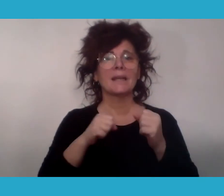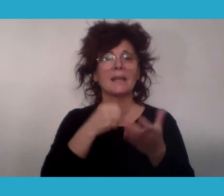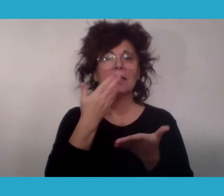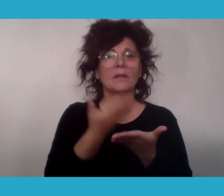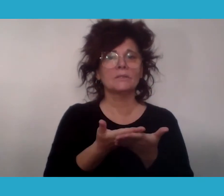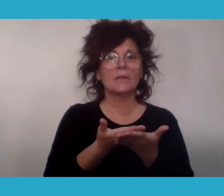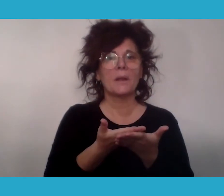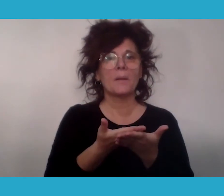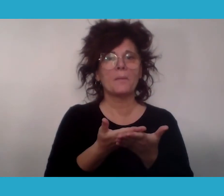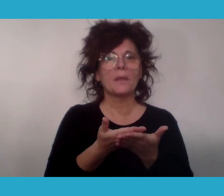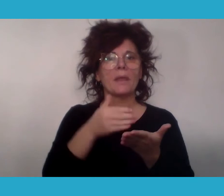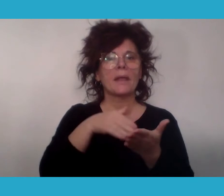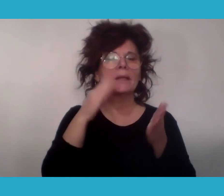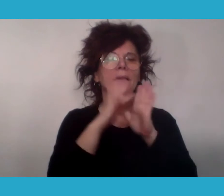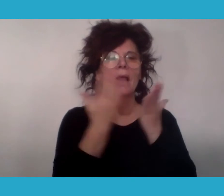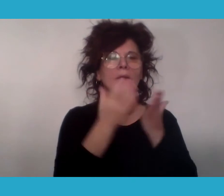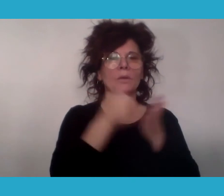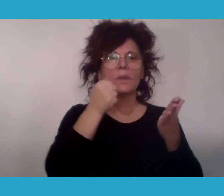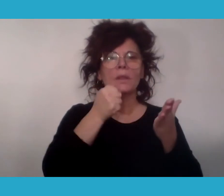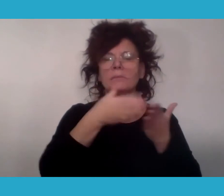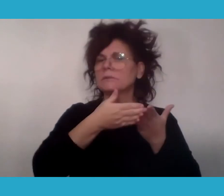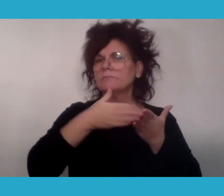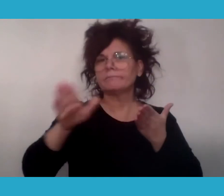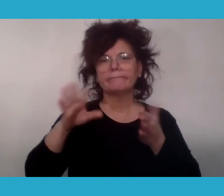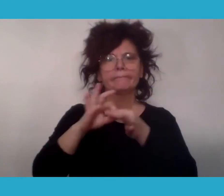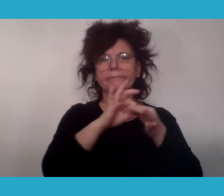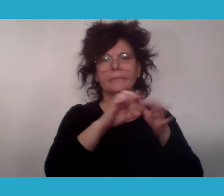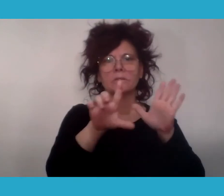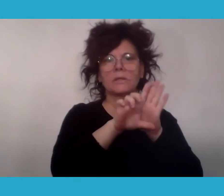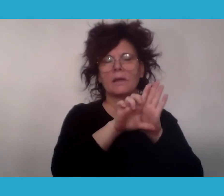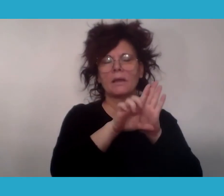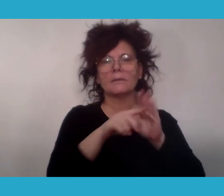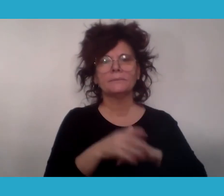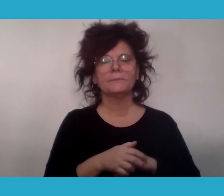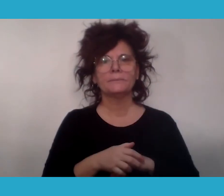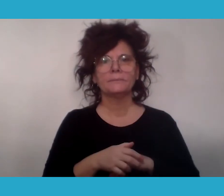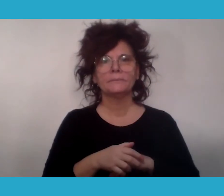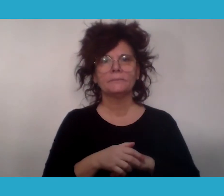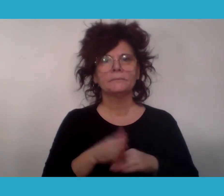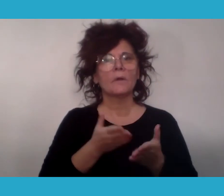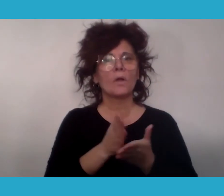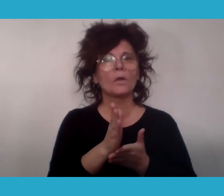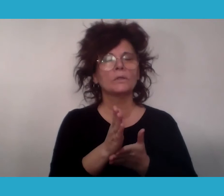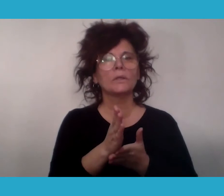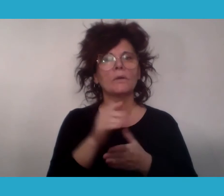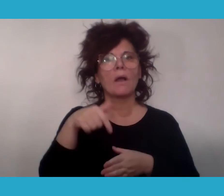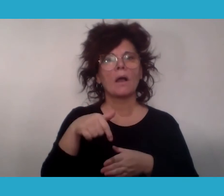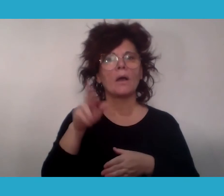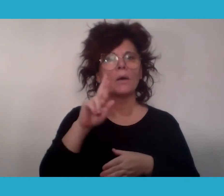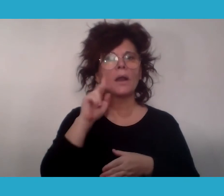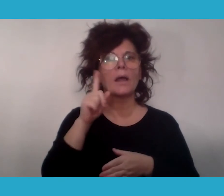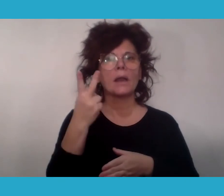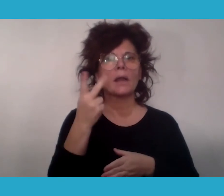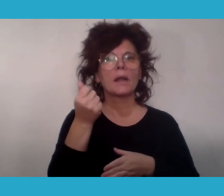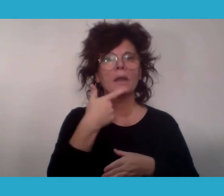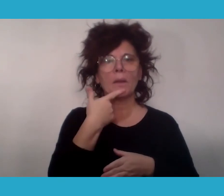Ambiente procede a rechazar el estudio de impacto ambiental de conformidad con el artículo 17 de la Ley 10.208. Seguidamente se llama a la señora Ríos Miriam